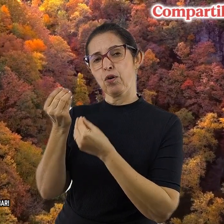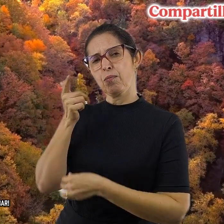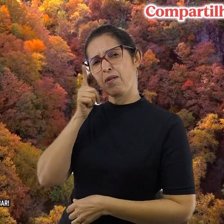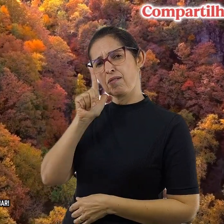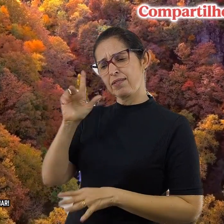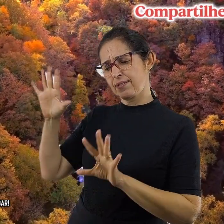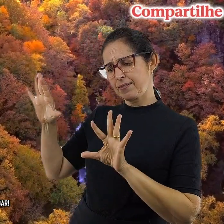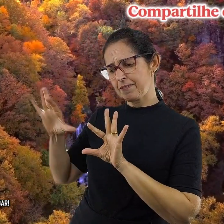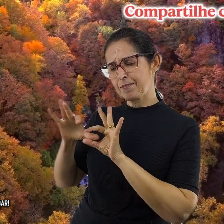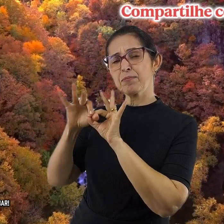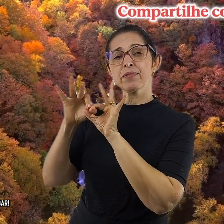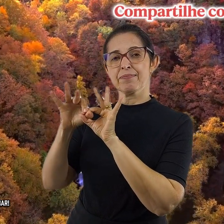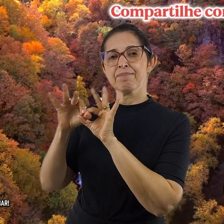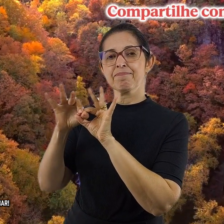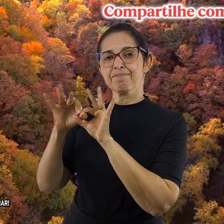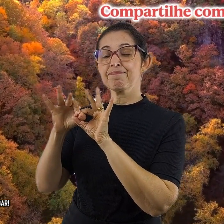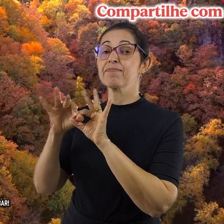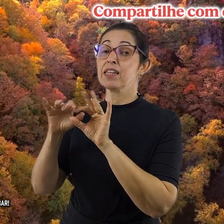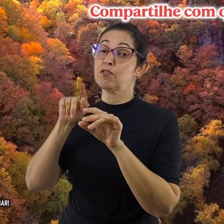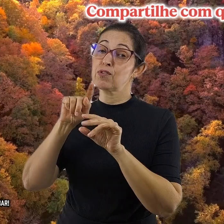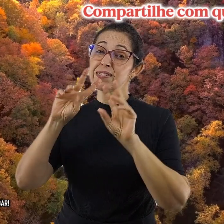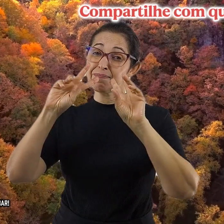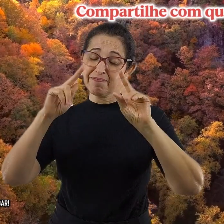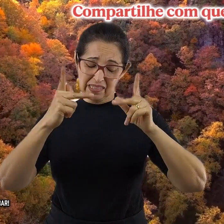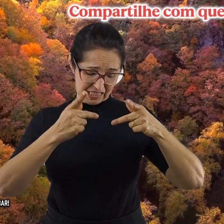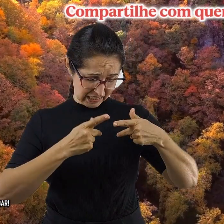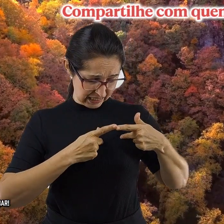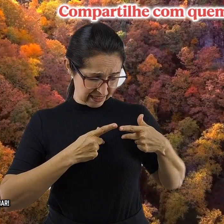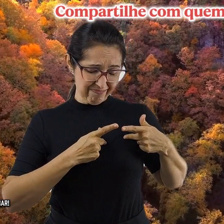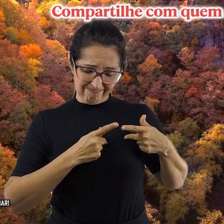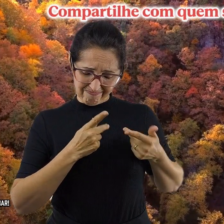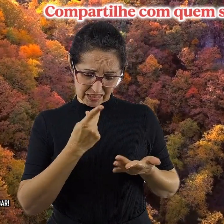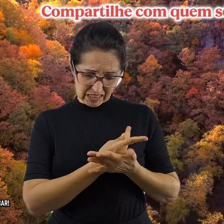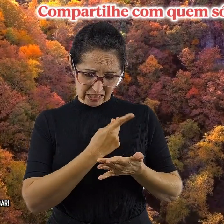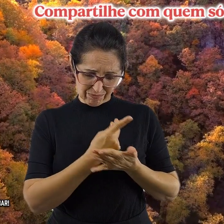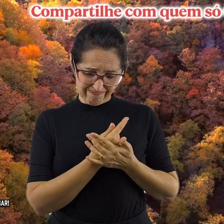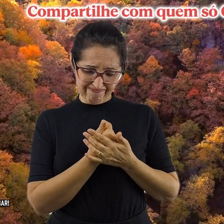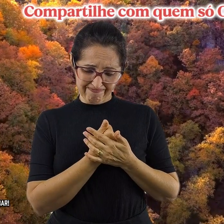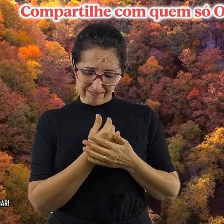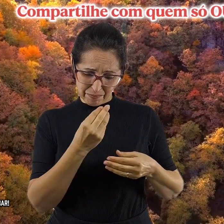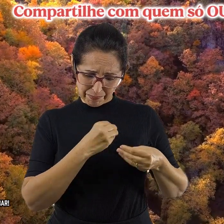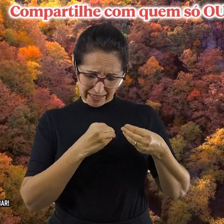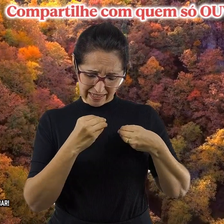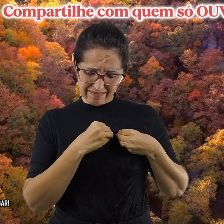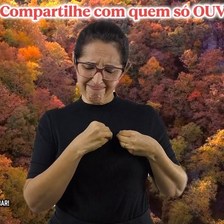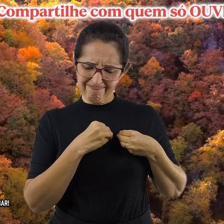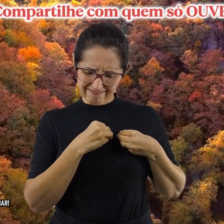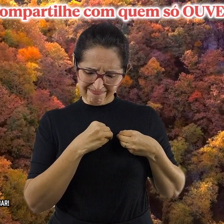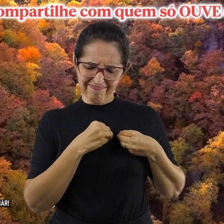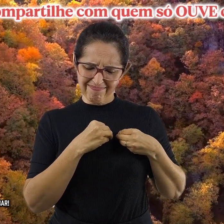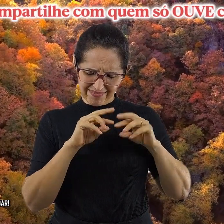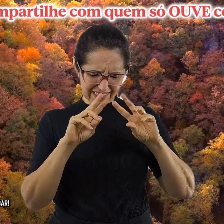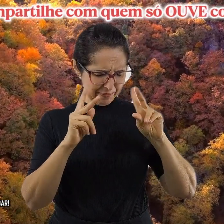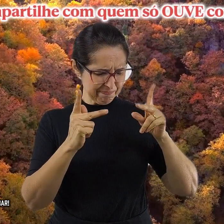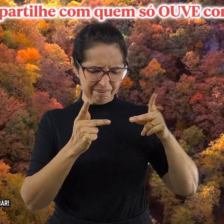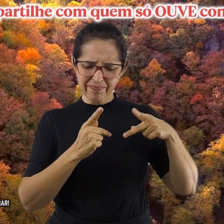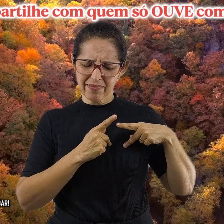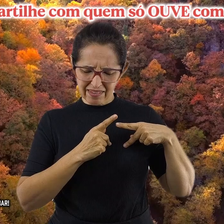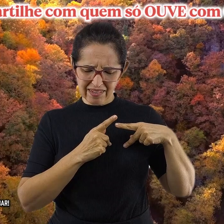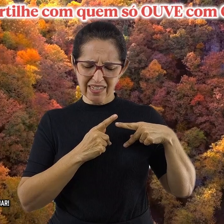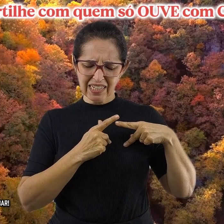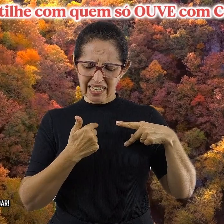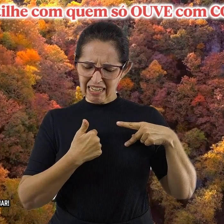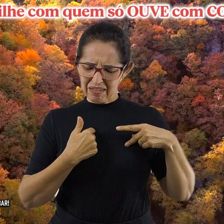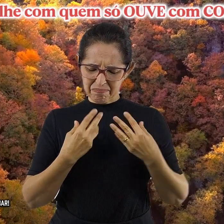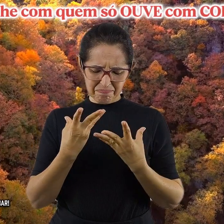comunhão? Quando você reconhece o seu erro, quando você reconhece o seu pecado, quando você reconhece que você